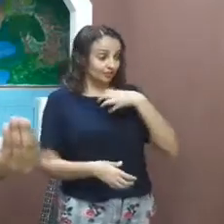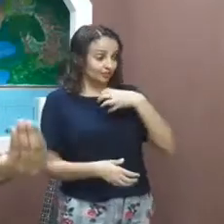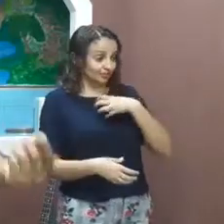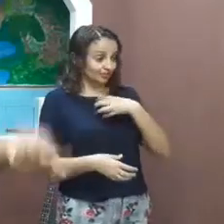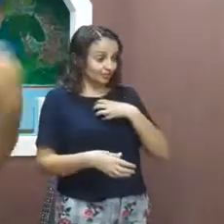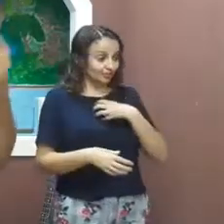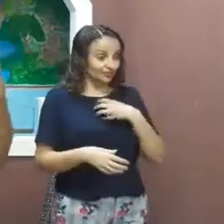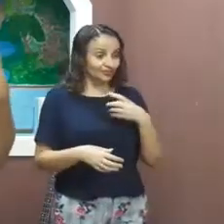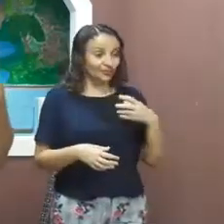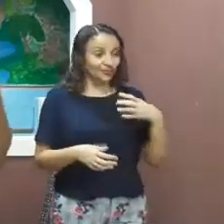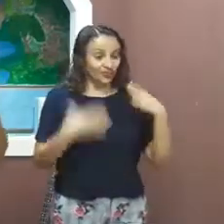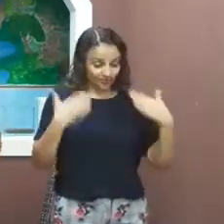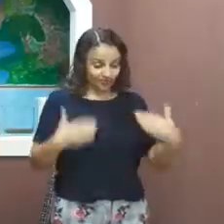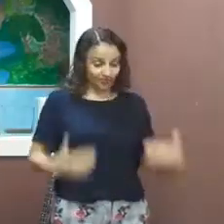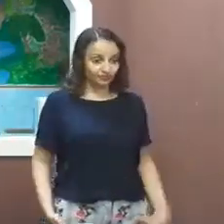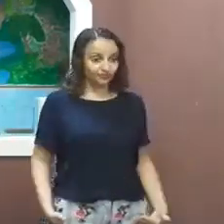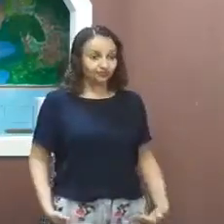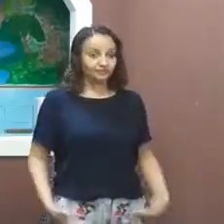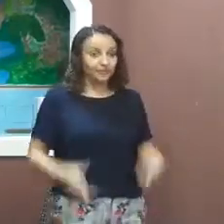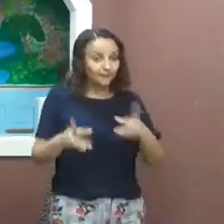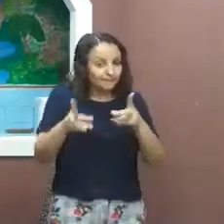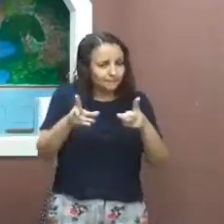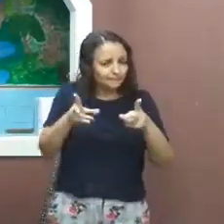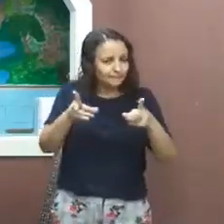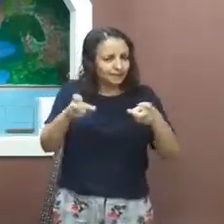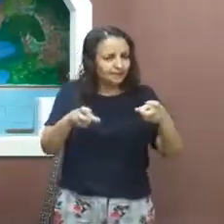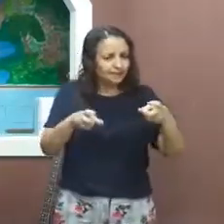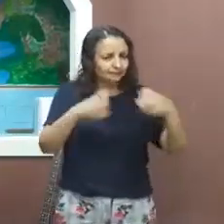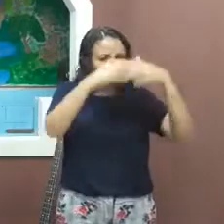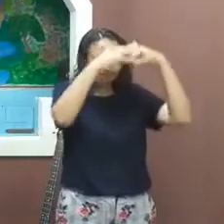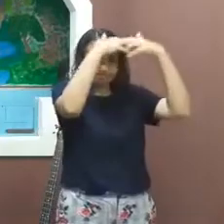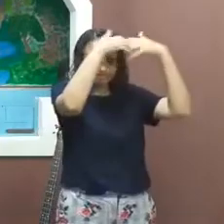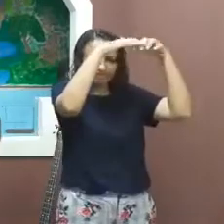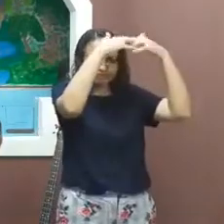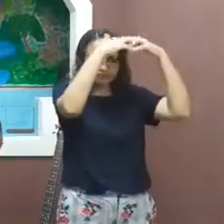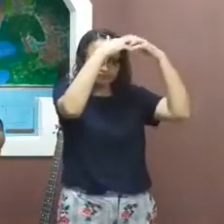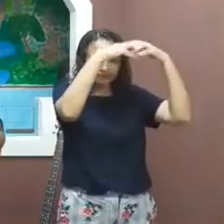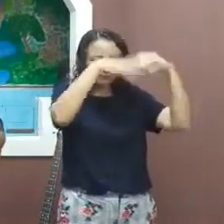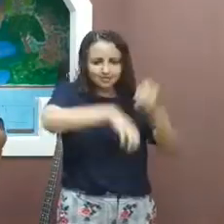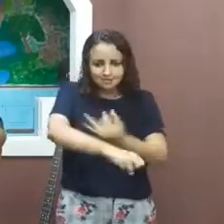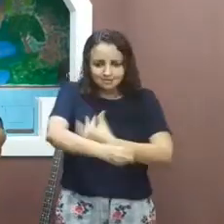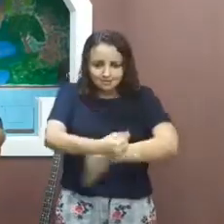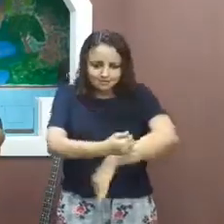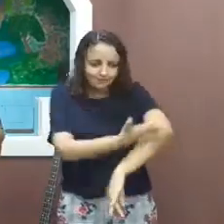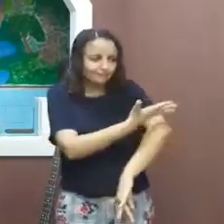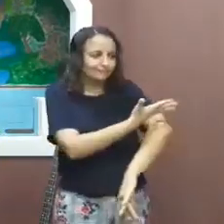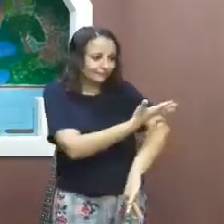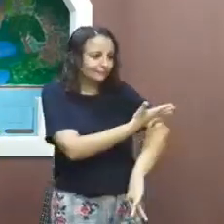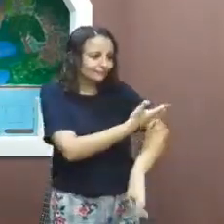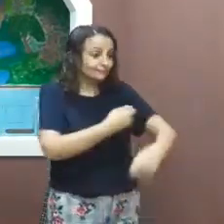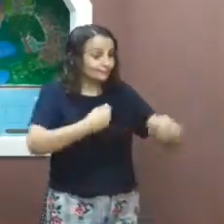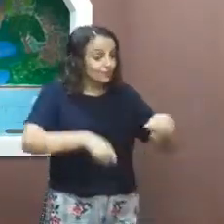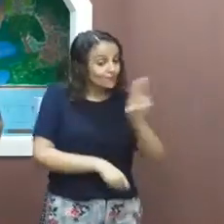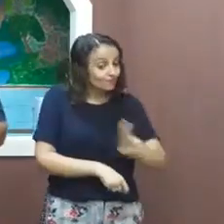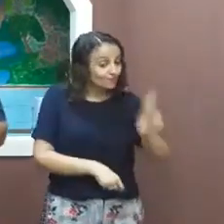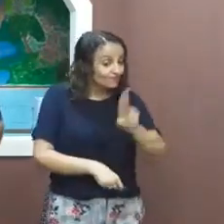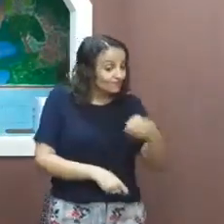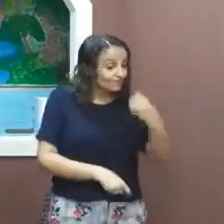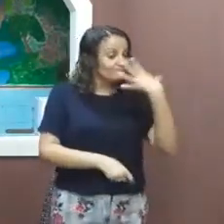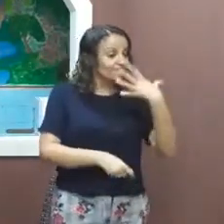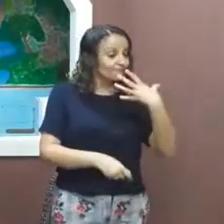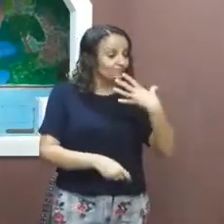ele capta, isso trabalha no nosso inconsciente, isso trabalha no nosso emocional. Nós precisamos utilizar isso para o bem. Então, como pastor, eu